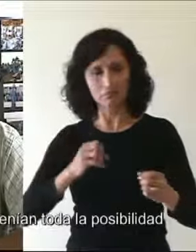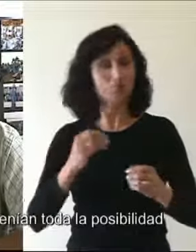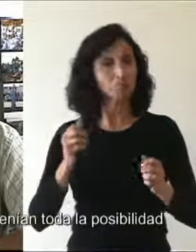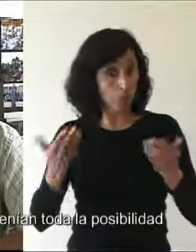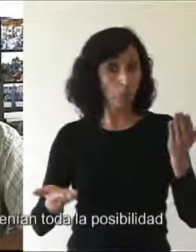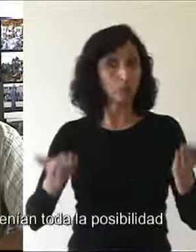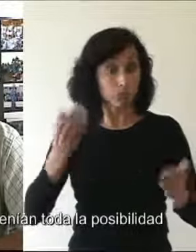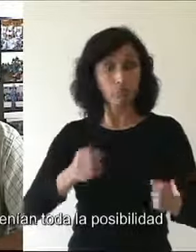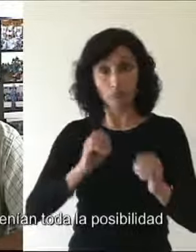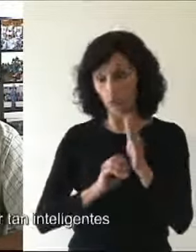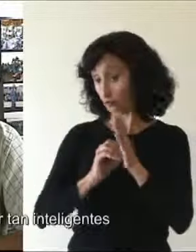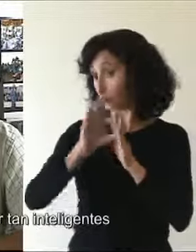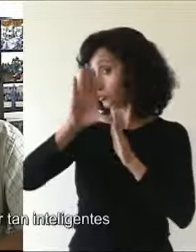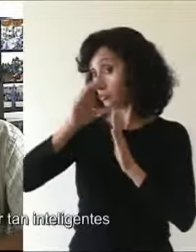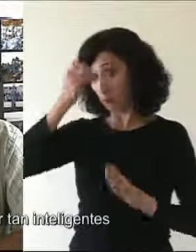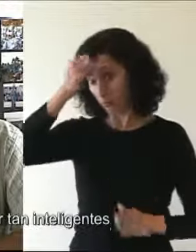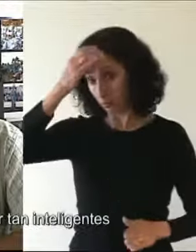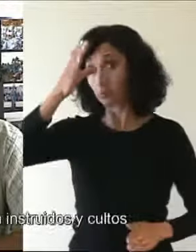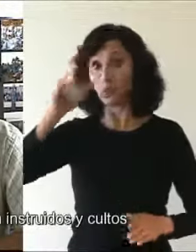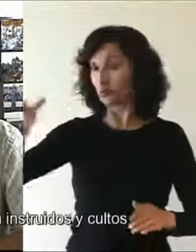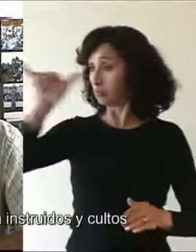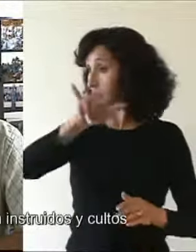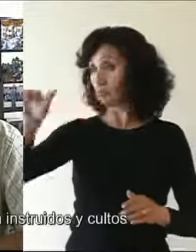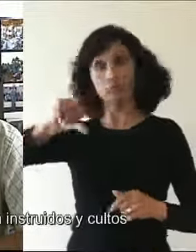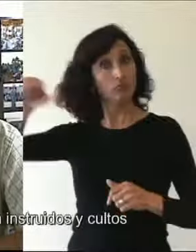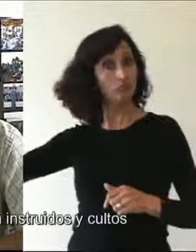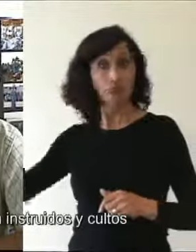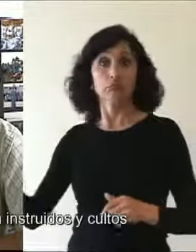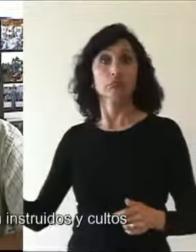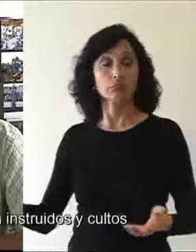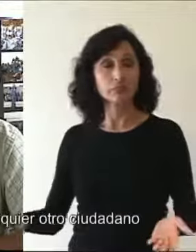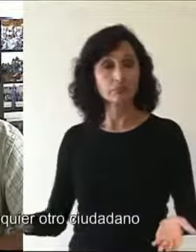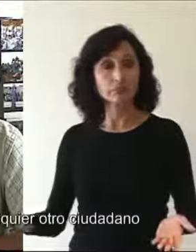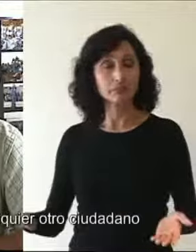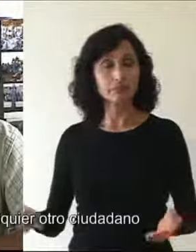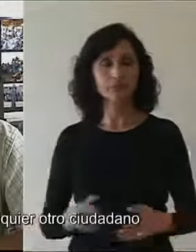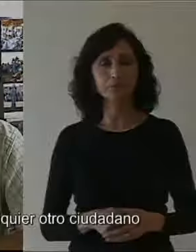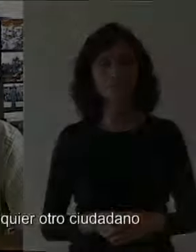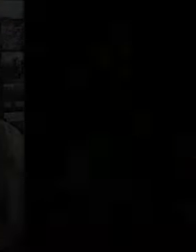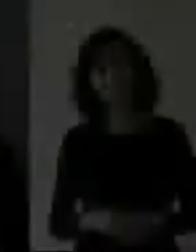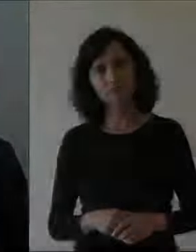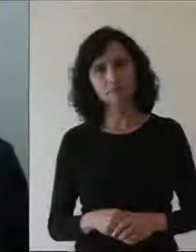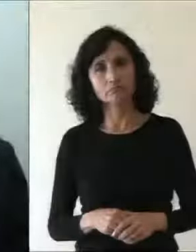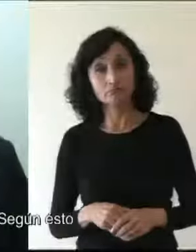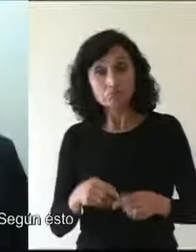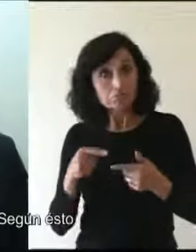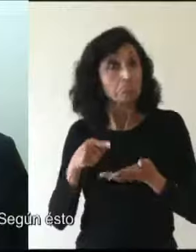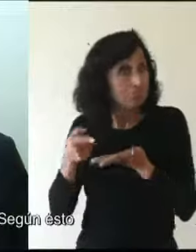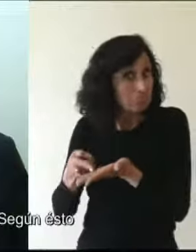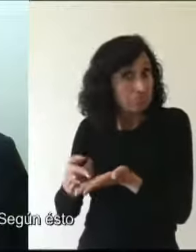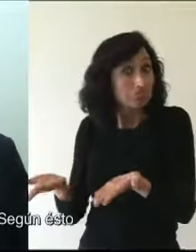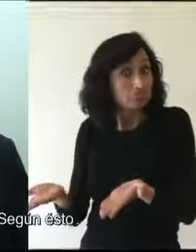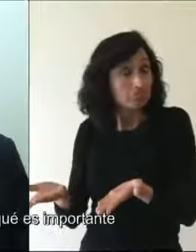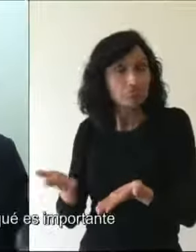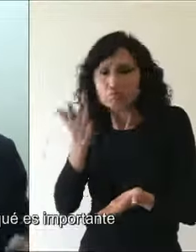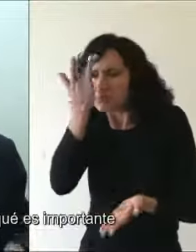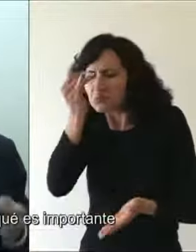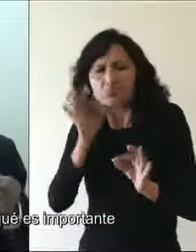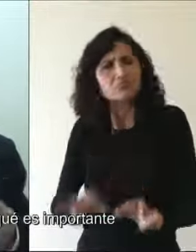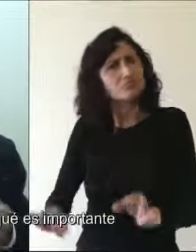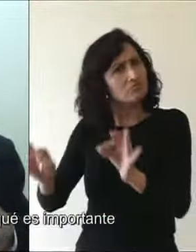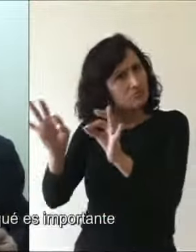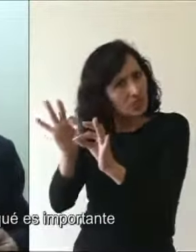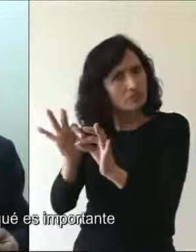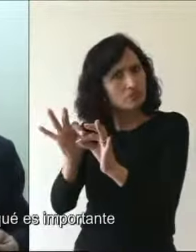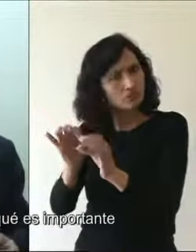injustamente, porque tenían toda la posibilidad de ser tan inteligentes y tan instruidos y cultos como cualquier otro. Según esto, ¿por